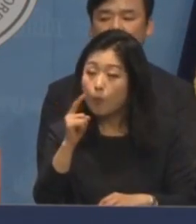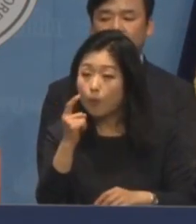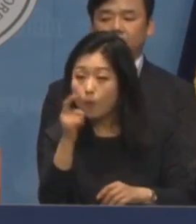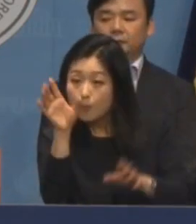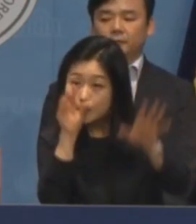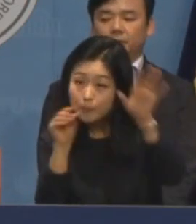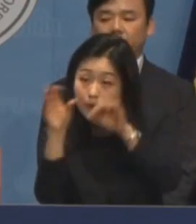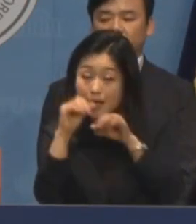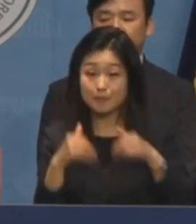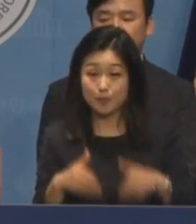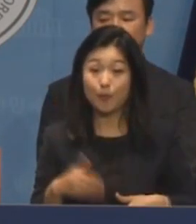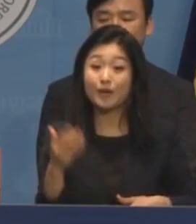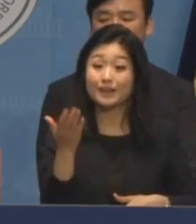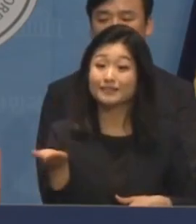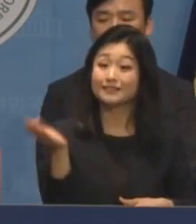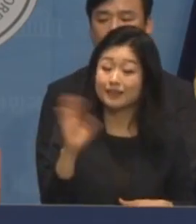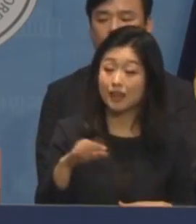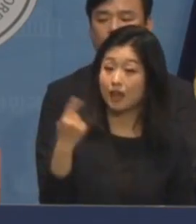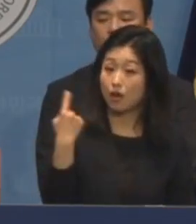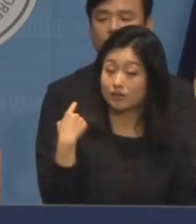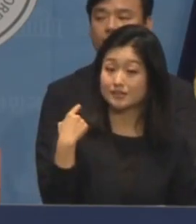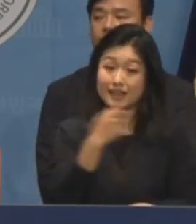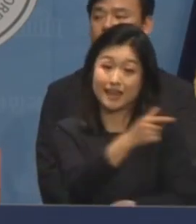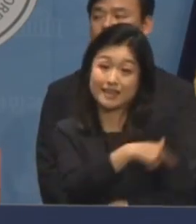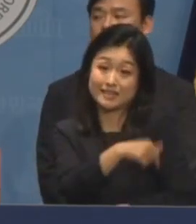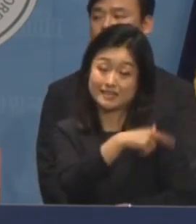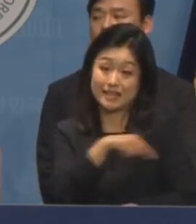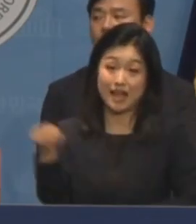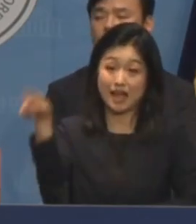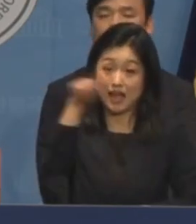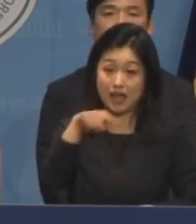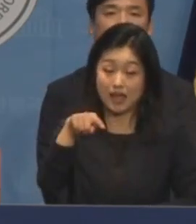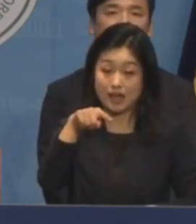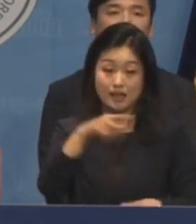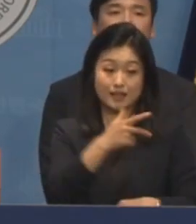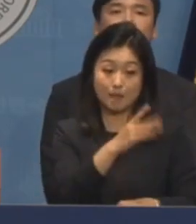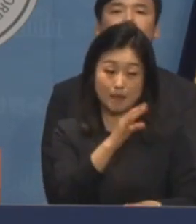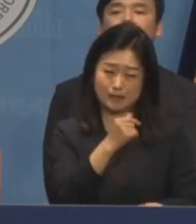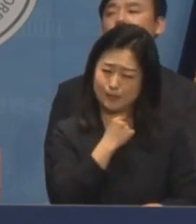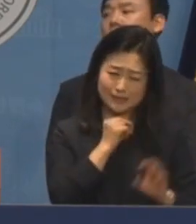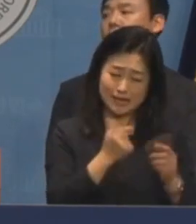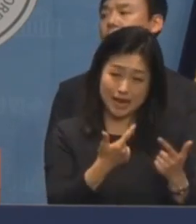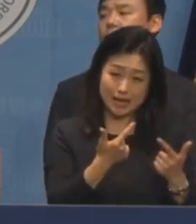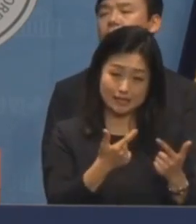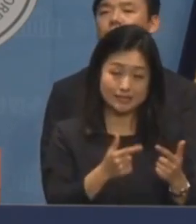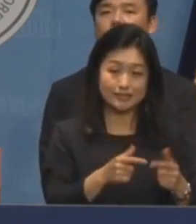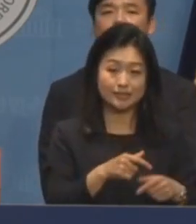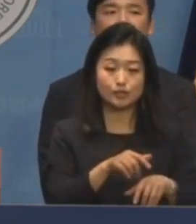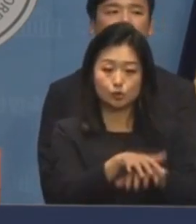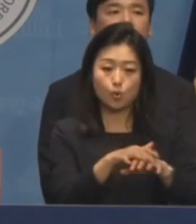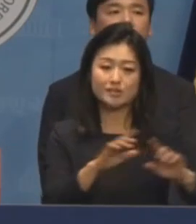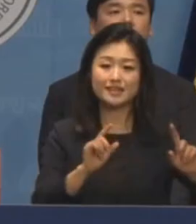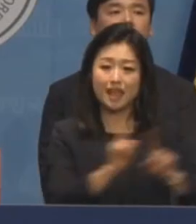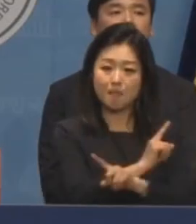어제 KBS 구성원들이 그토록 반대하는 조직 개편안을